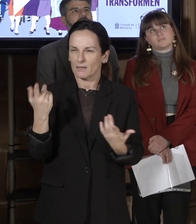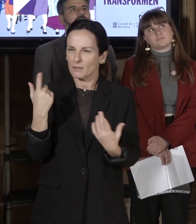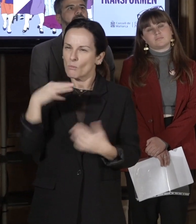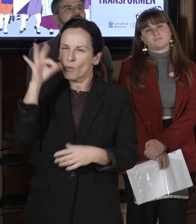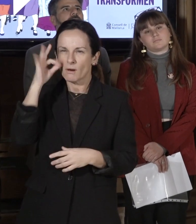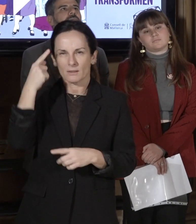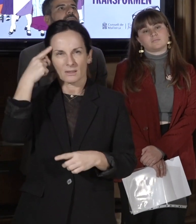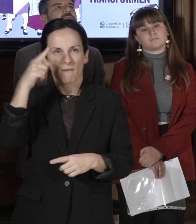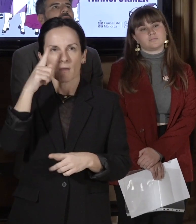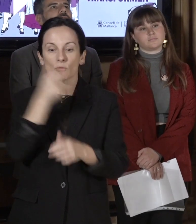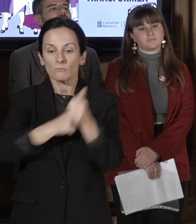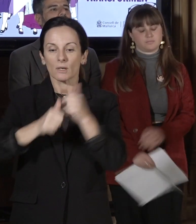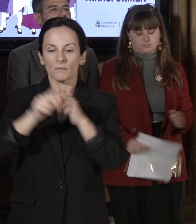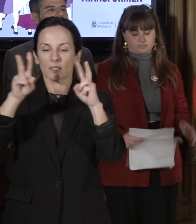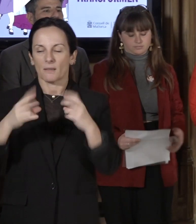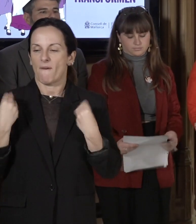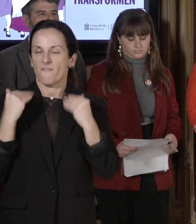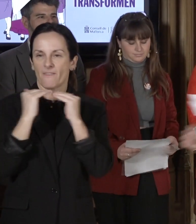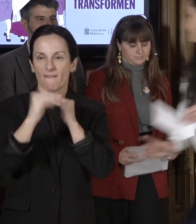la sostenibilitat de la vida.